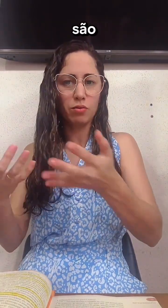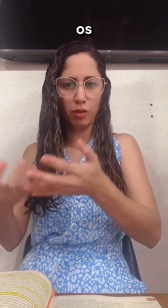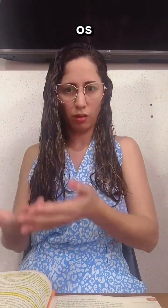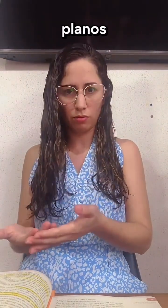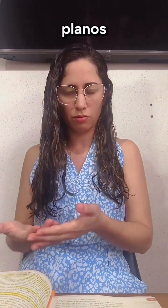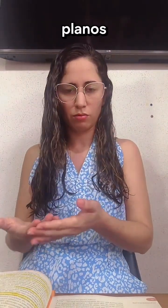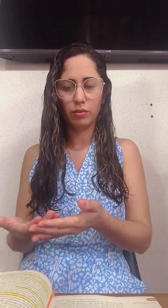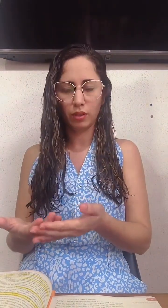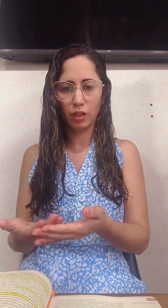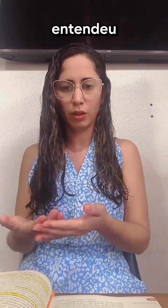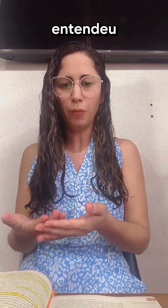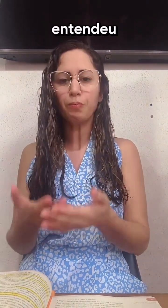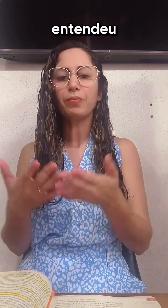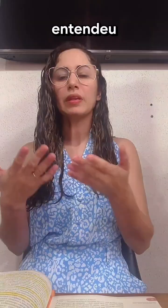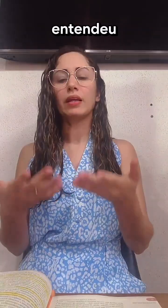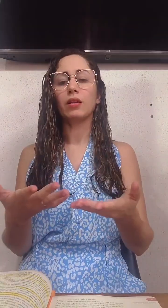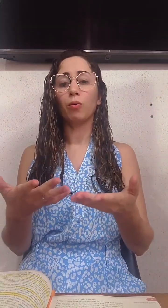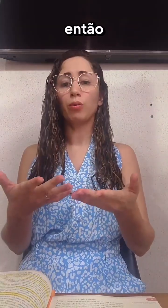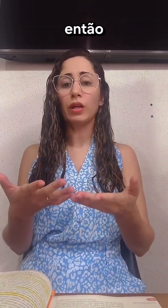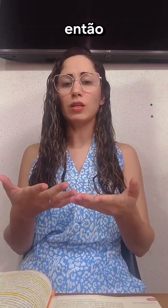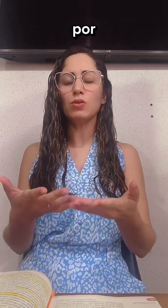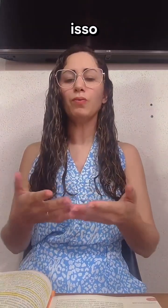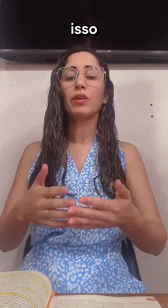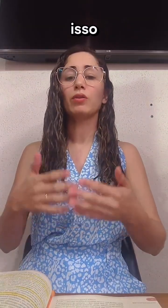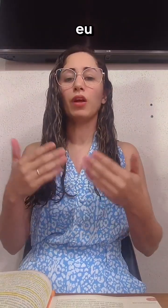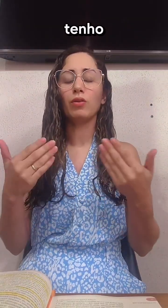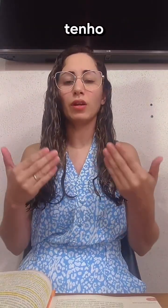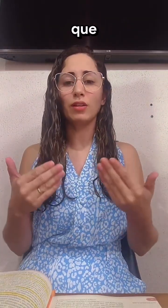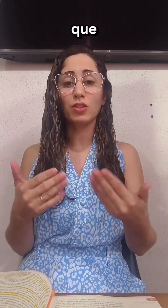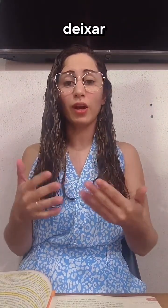os planos, entendeu? Então por isso eu tenho que deixar